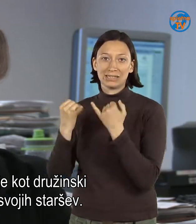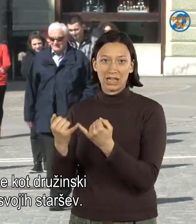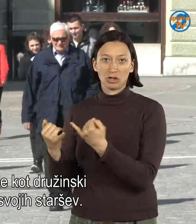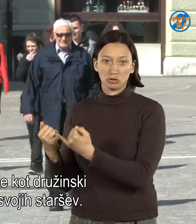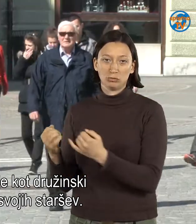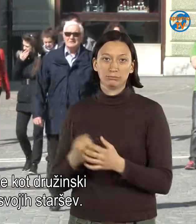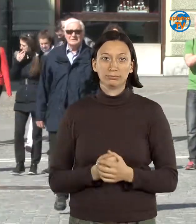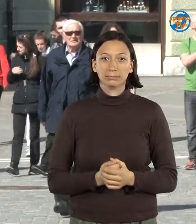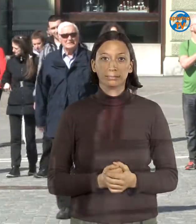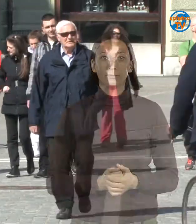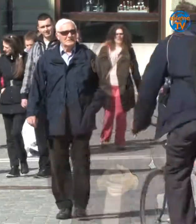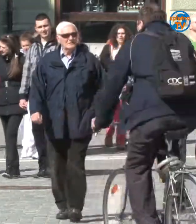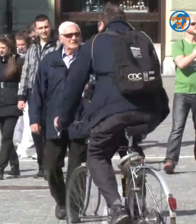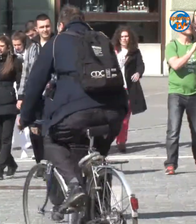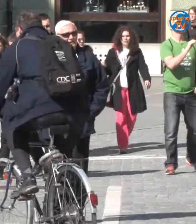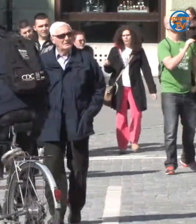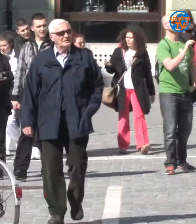staršev.